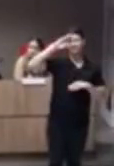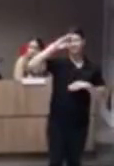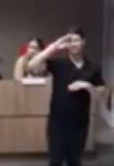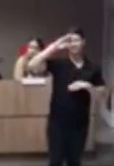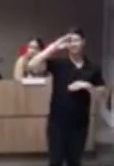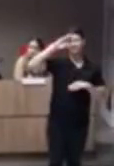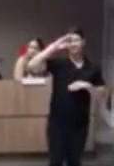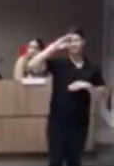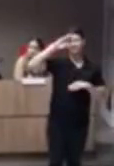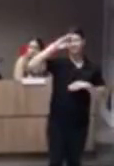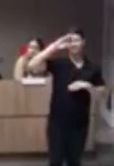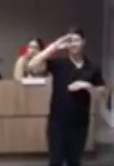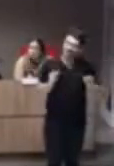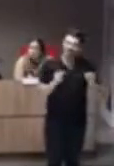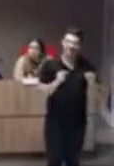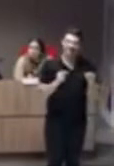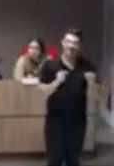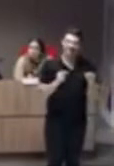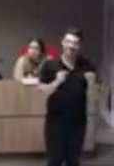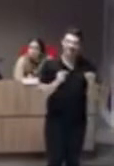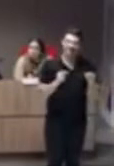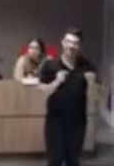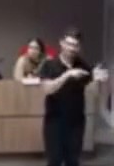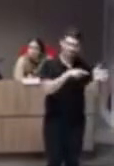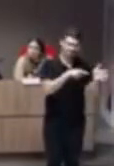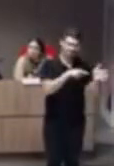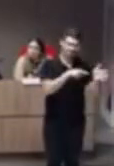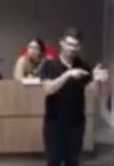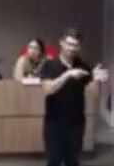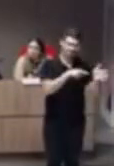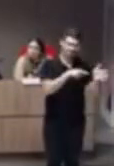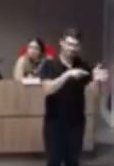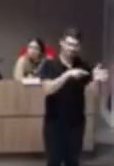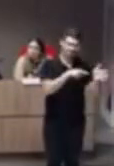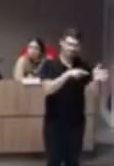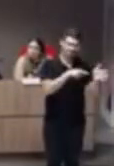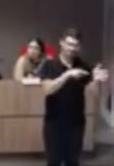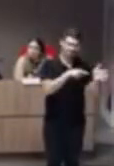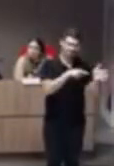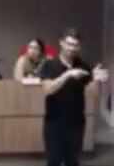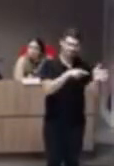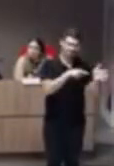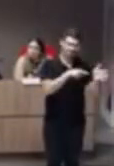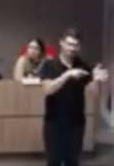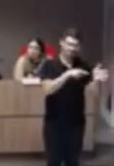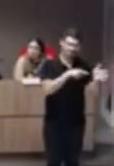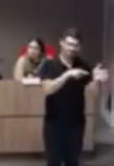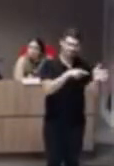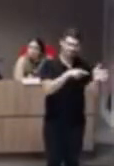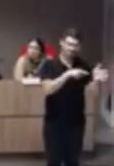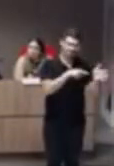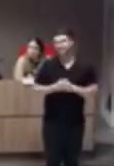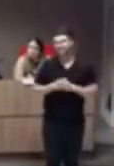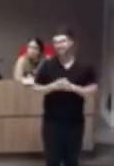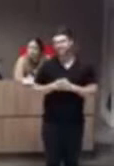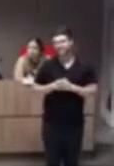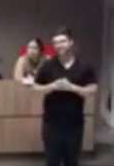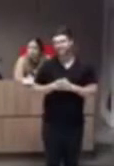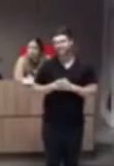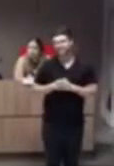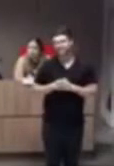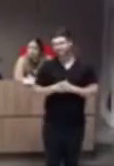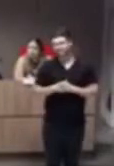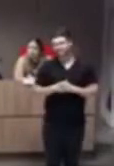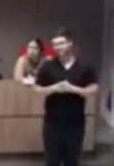é algo que diz alguma coisa, que precisa de investigação acadêmica para ser compreendida, né? É uma informação importante. Uma